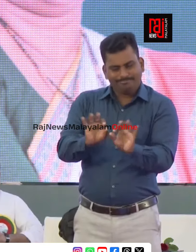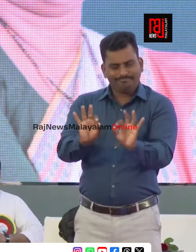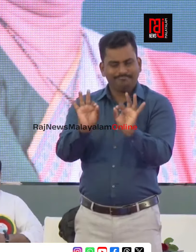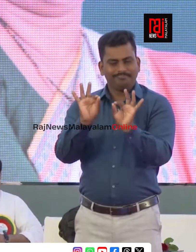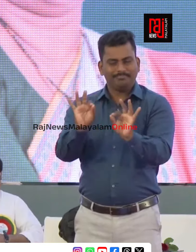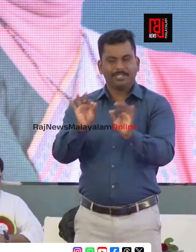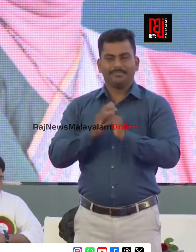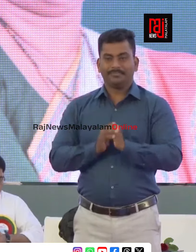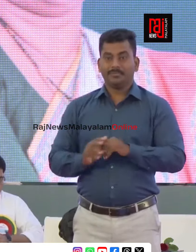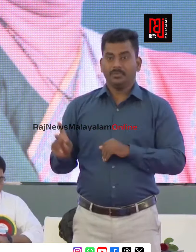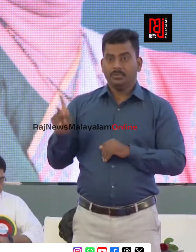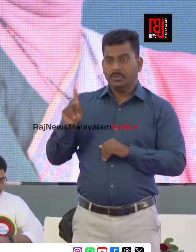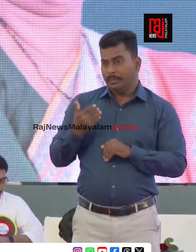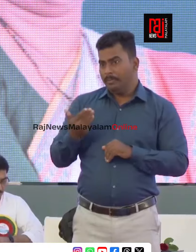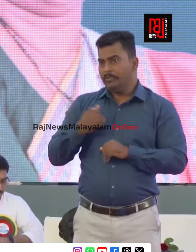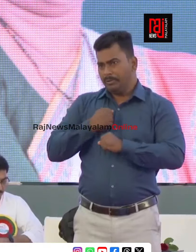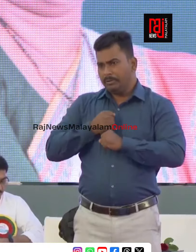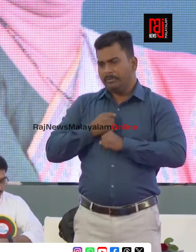2000-ലധികം പൊതു കെട്ടിടങ്ങൾ